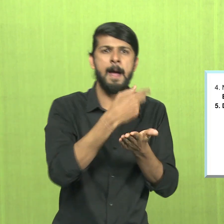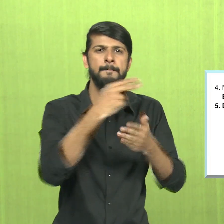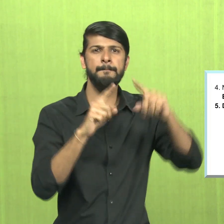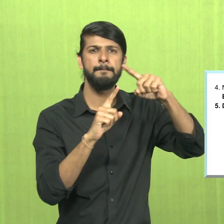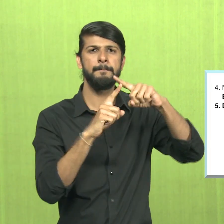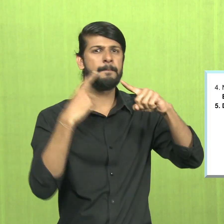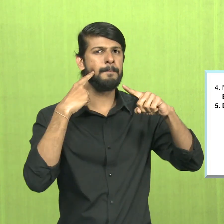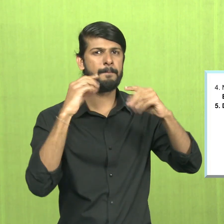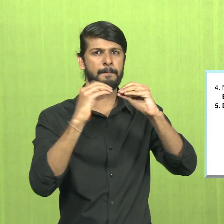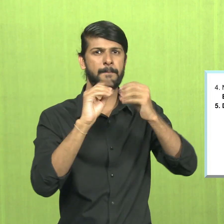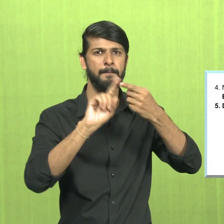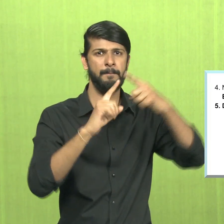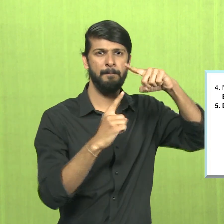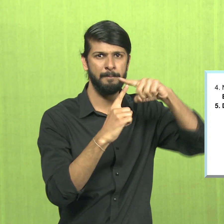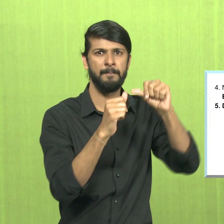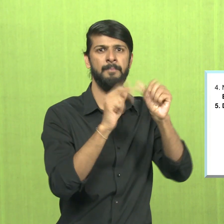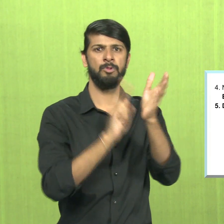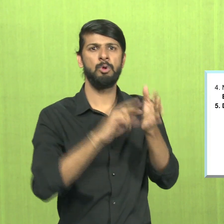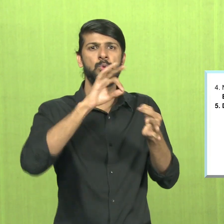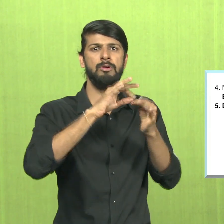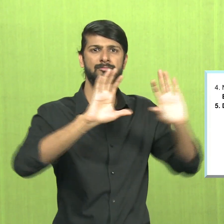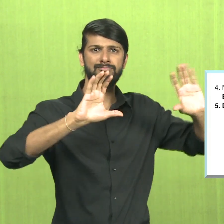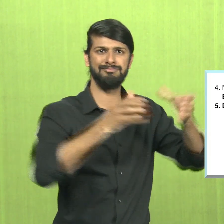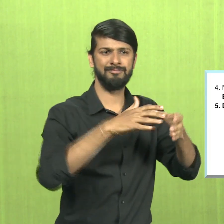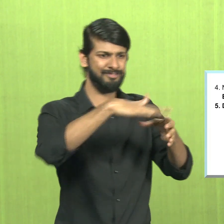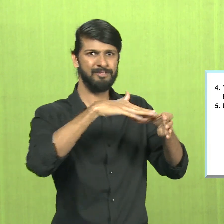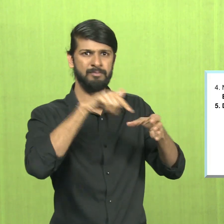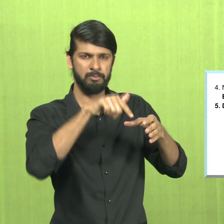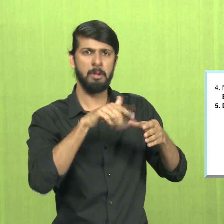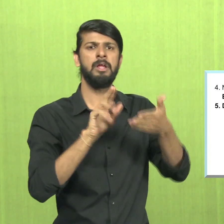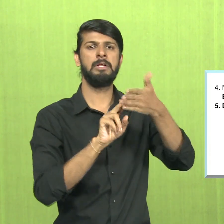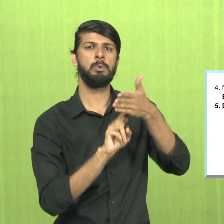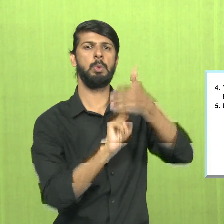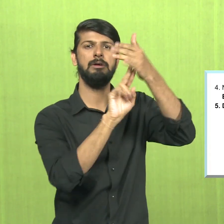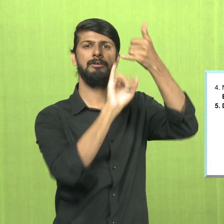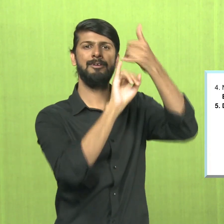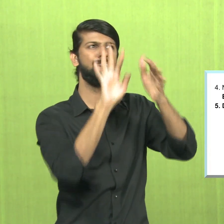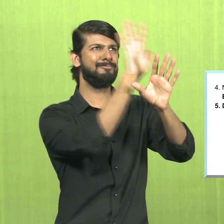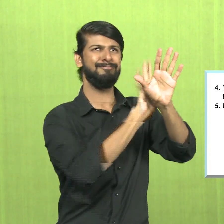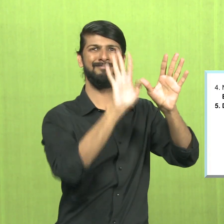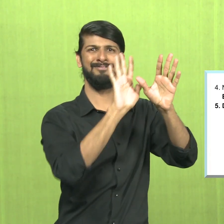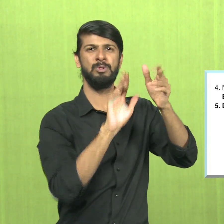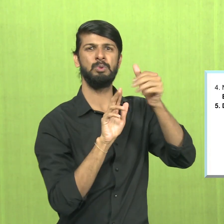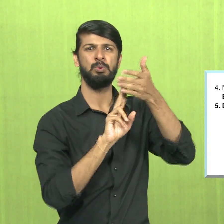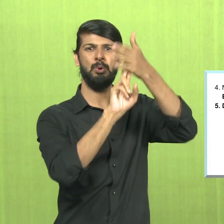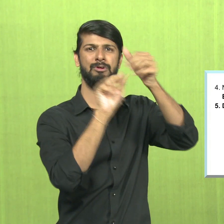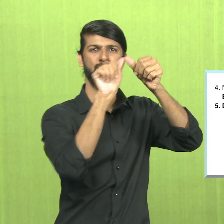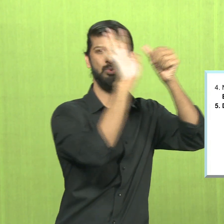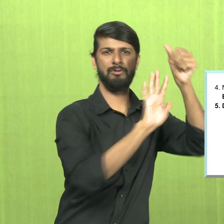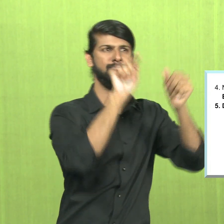ईट इन बुद्धिस्म अ हुआ था ए मोर नोट